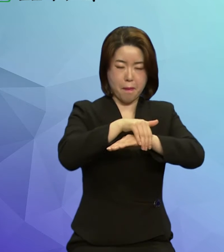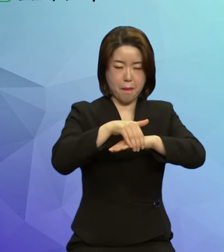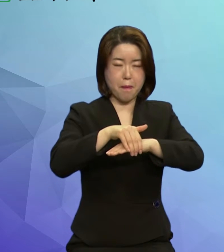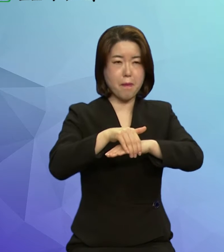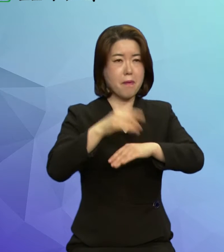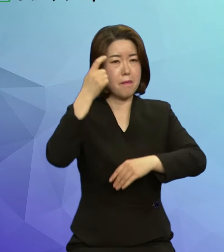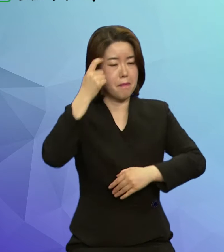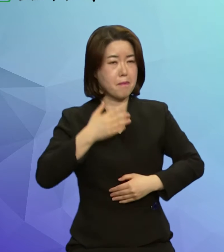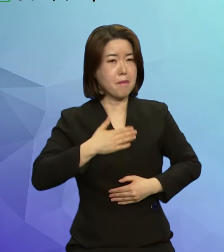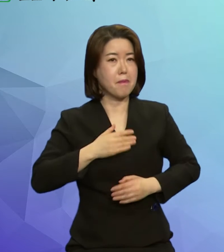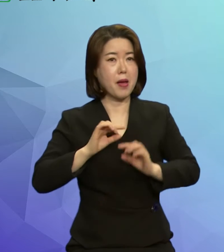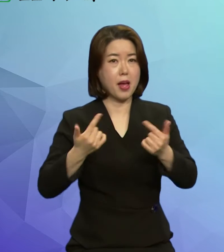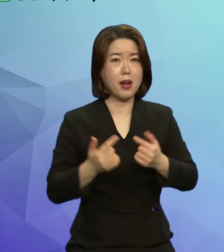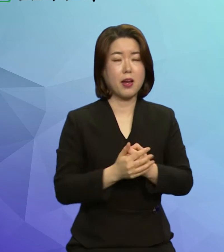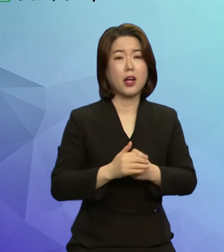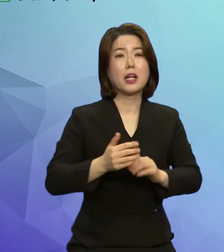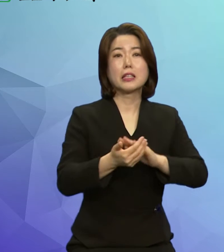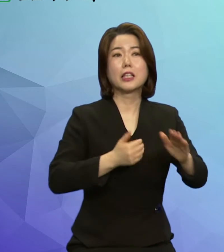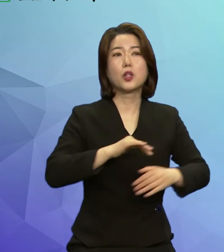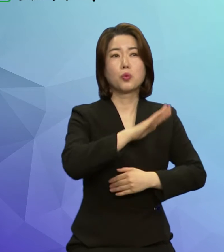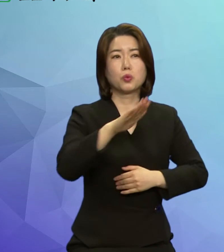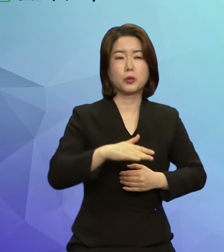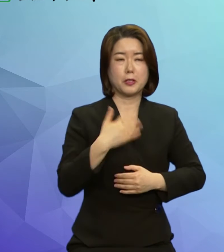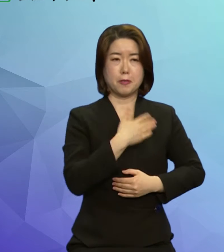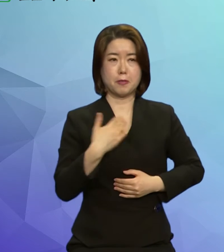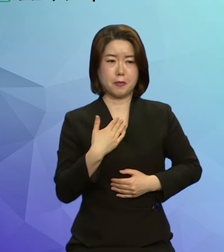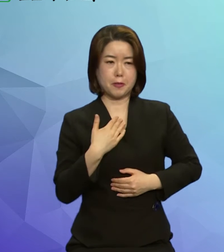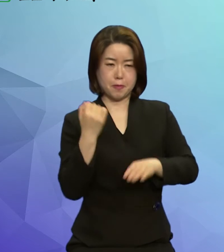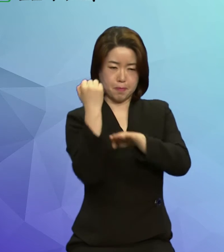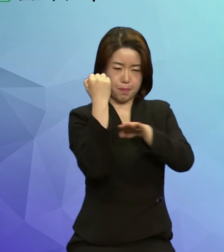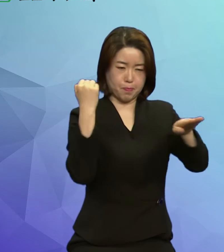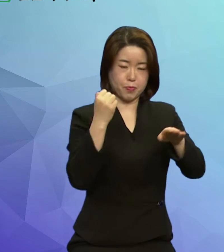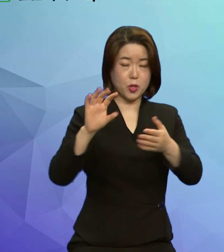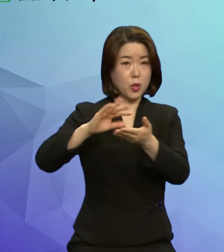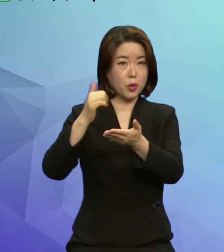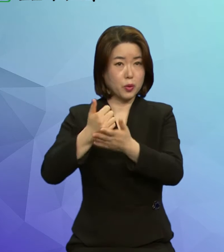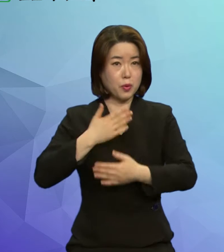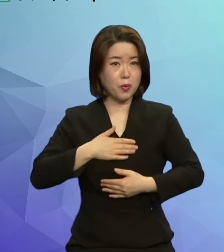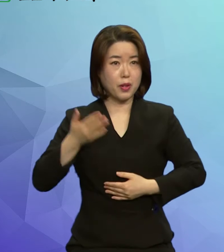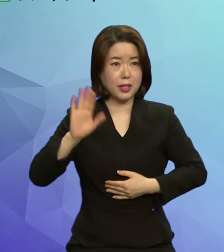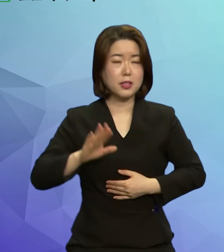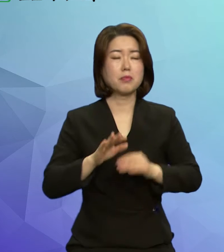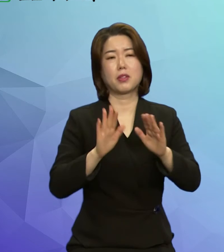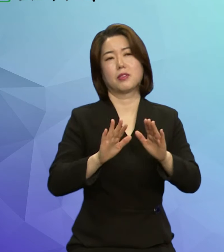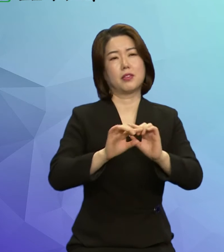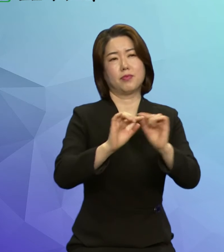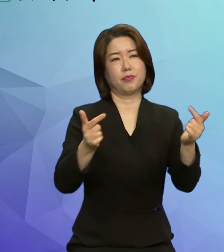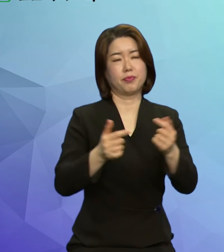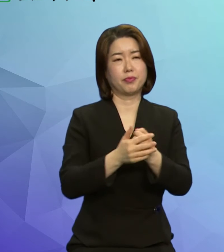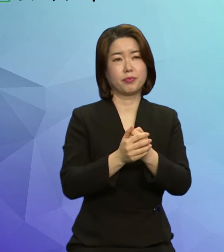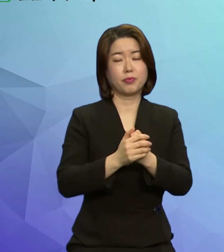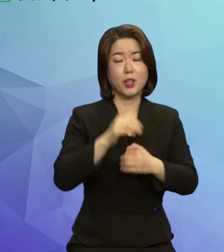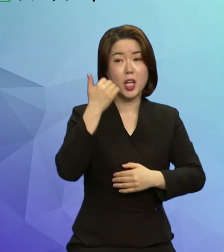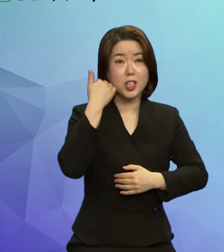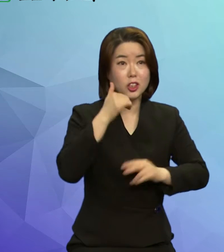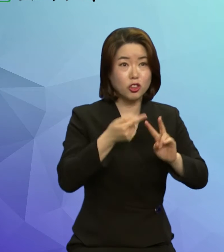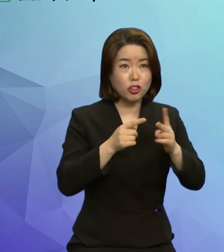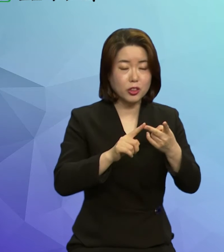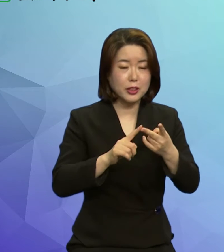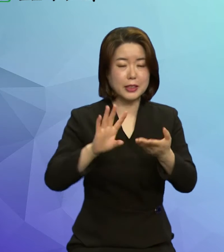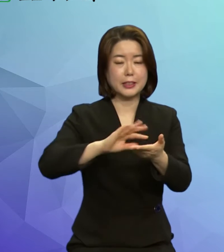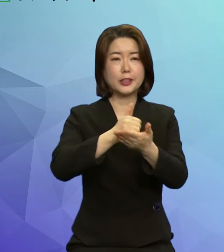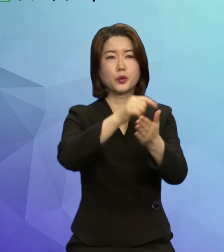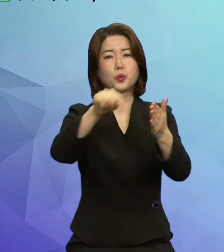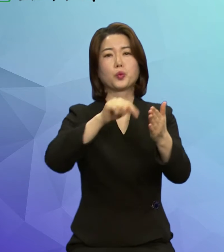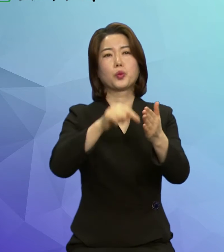않습니다. 전에는 우리가 육신의 잣대로 그리스도를 알았지만 이제는 그렇지 않습니다.